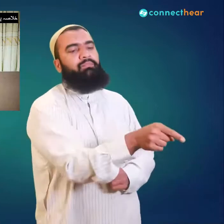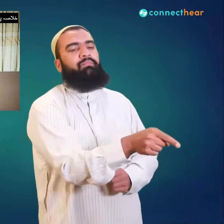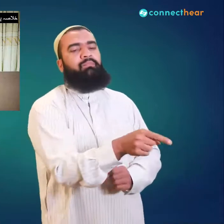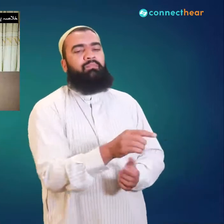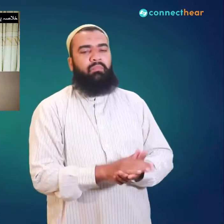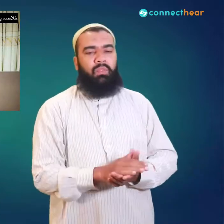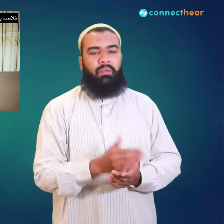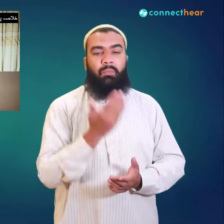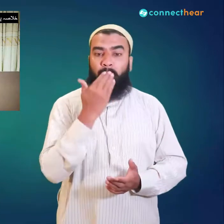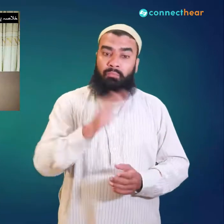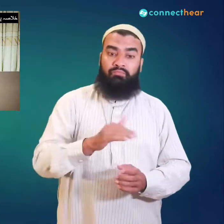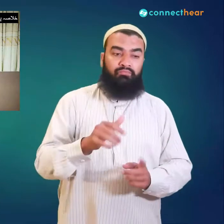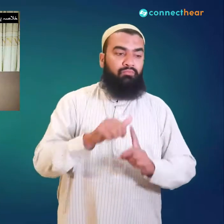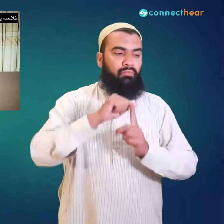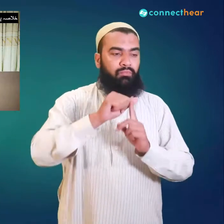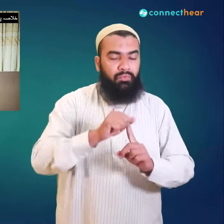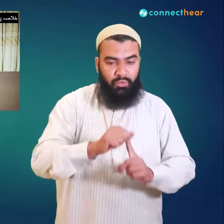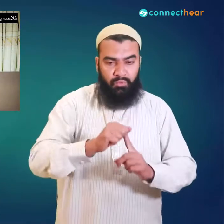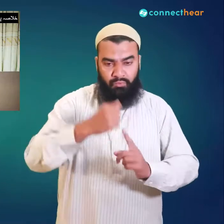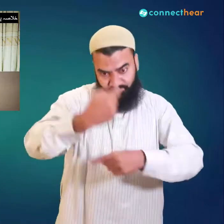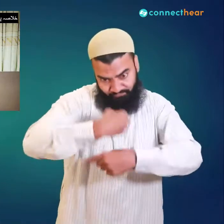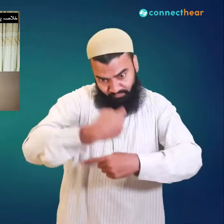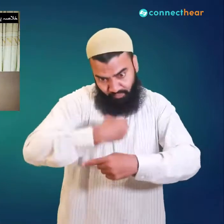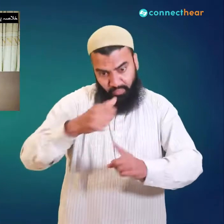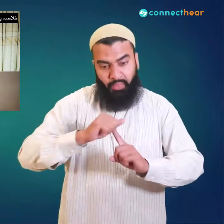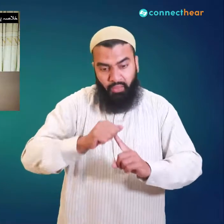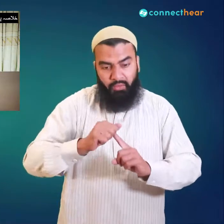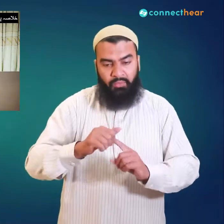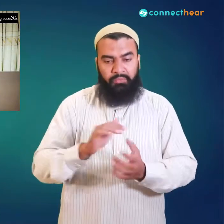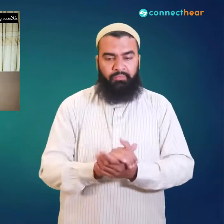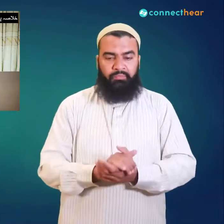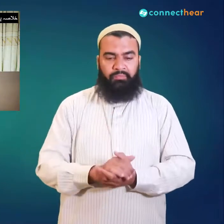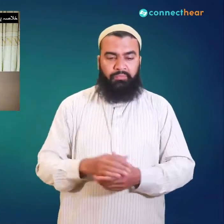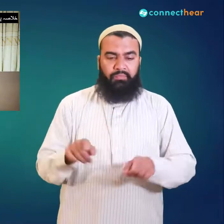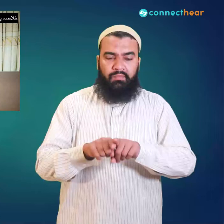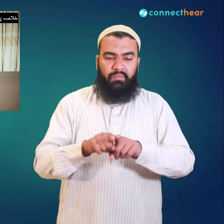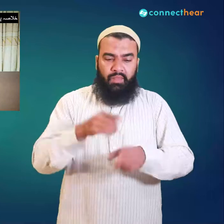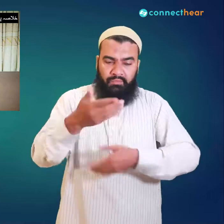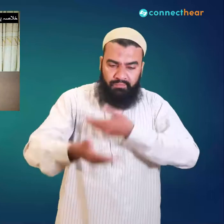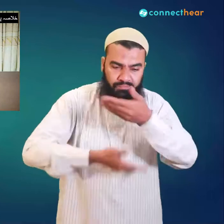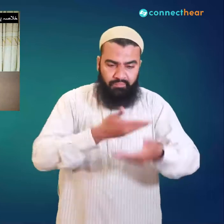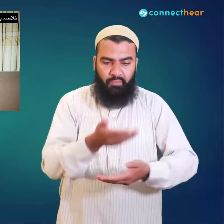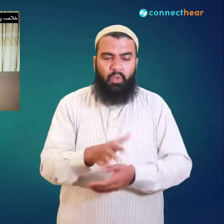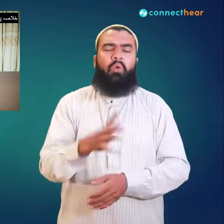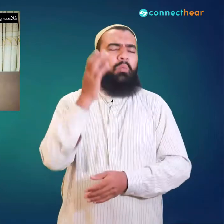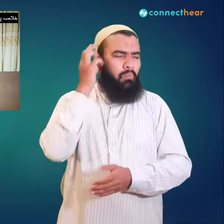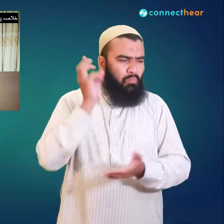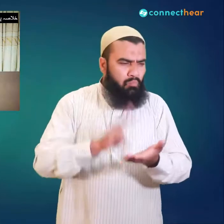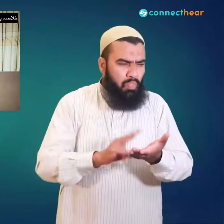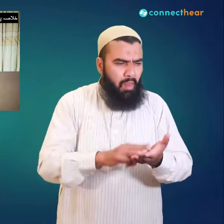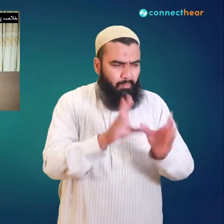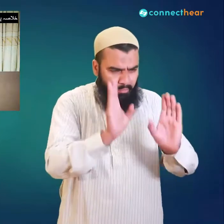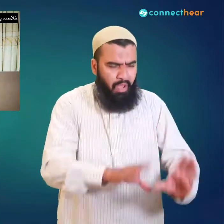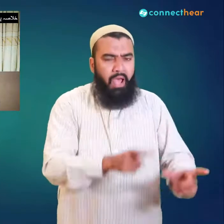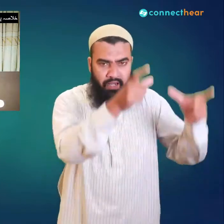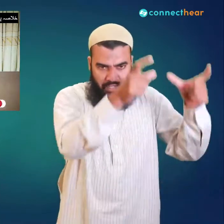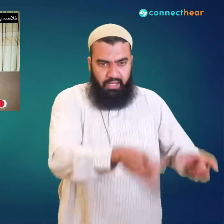ایک بہت بڑا کام ہوگا۔ اور اسی حوالے سے فرمایا گیا کہ اس کام کے اندر جو کچھ تم خرچ کرو